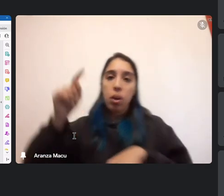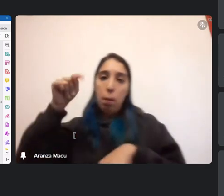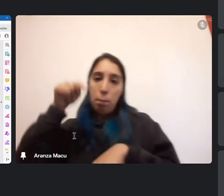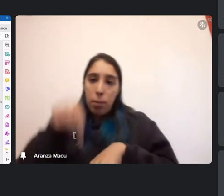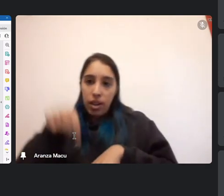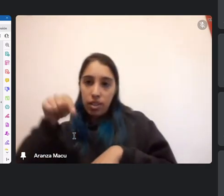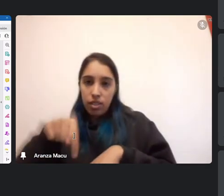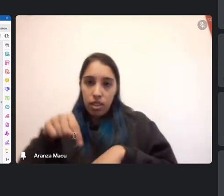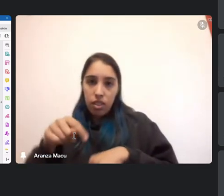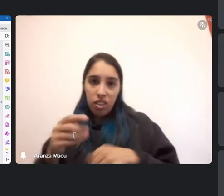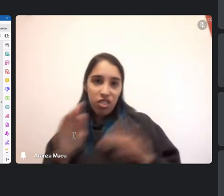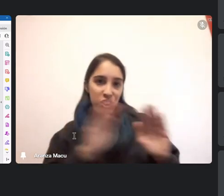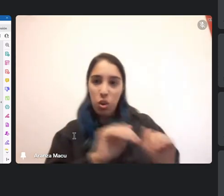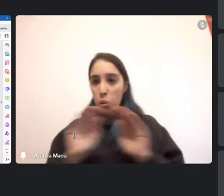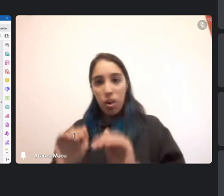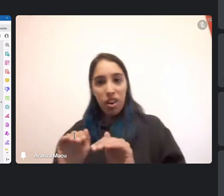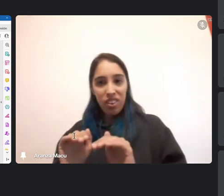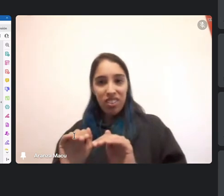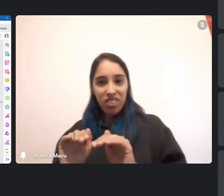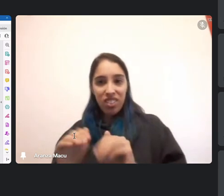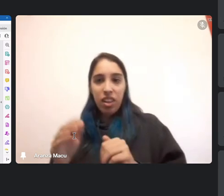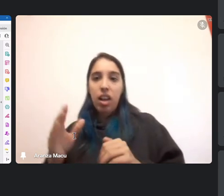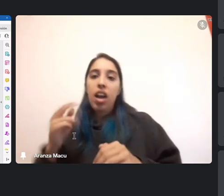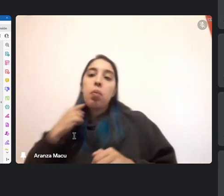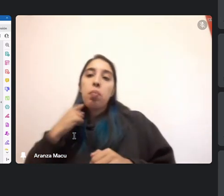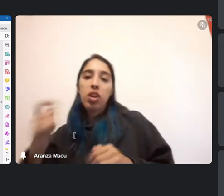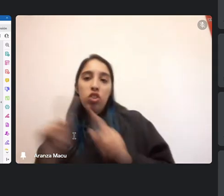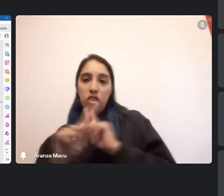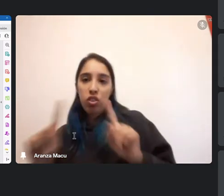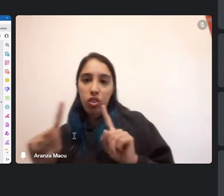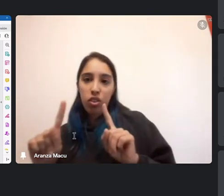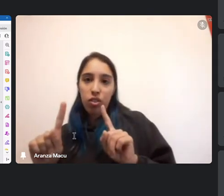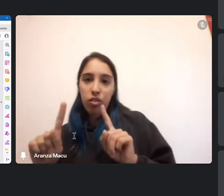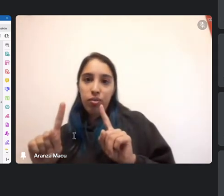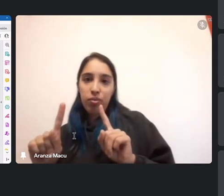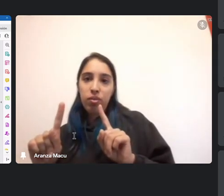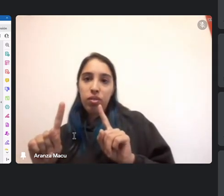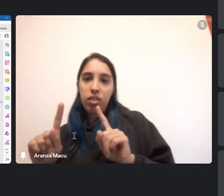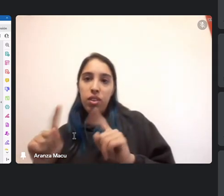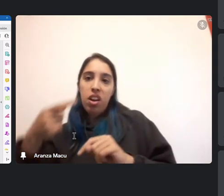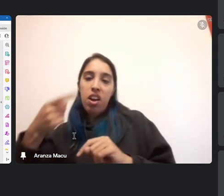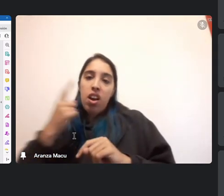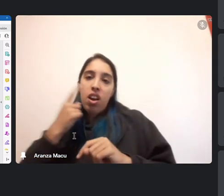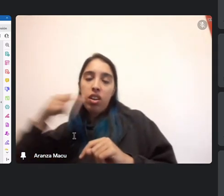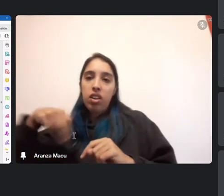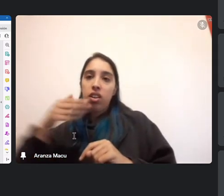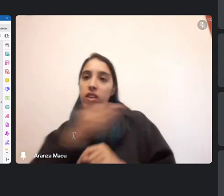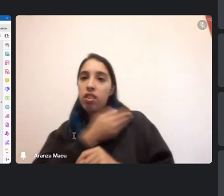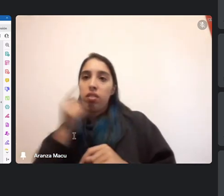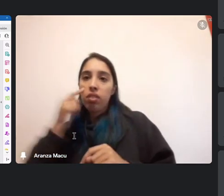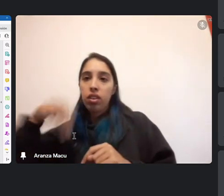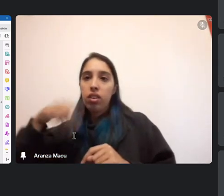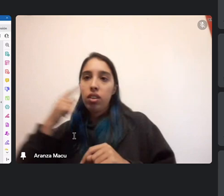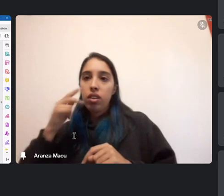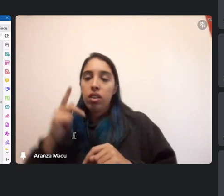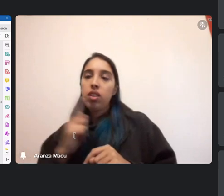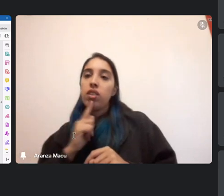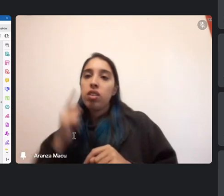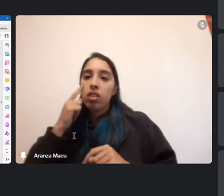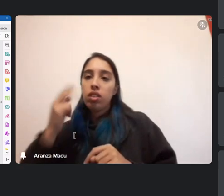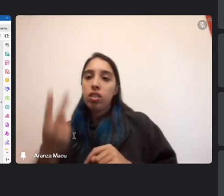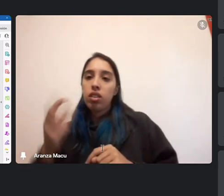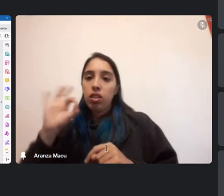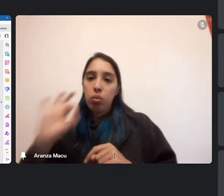el infinitivo termina en ar, er o ir. Y el presente proporcionan, brindan, ¿sí? En cambio,